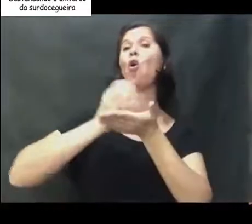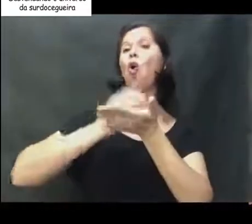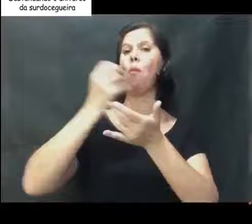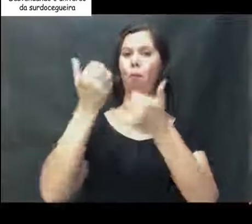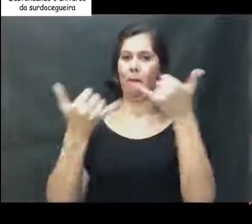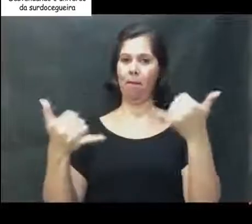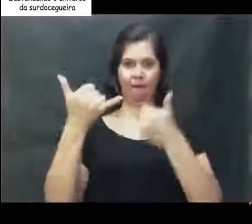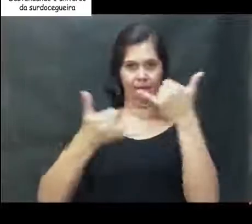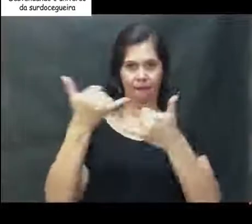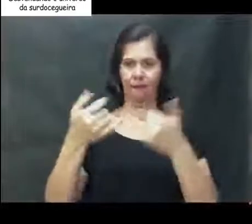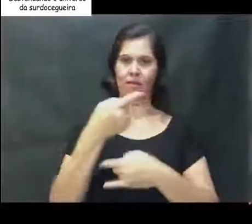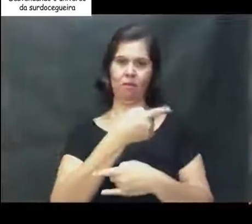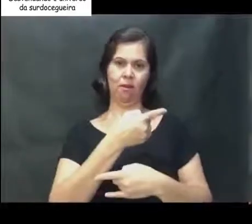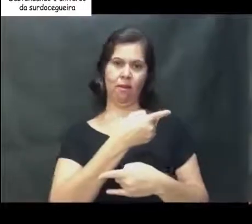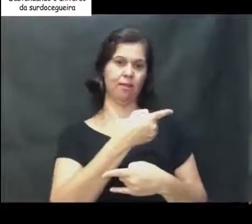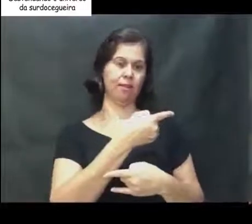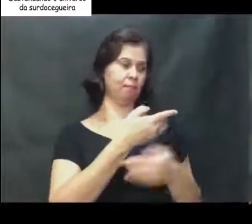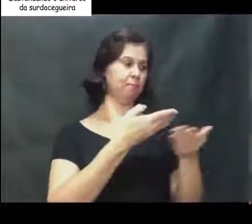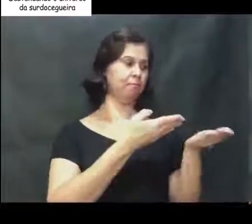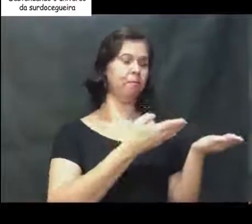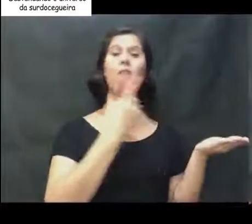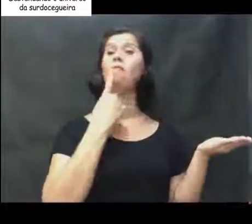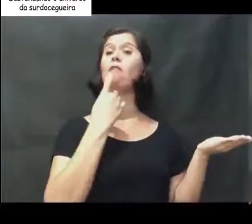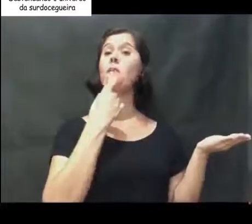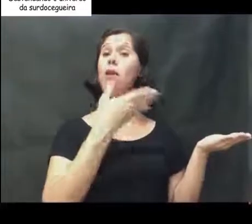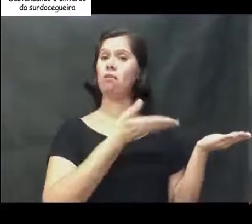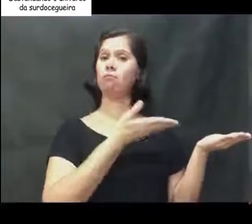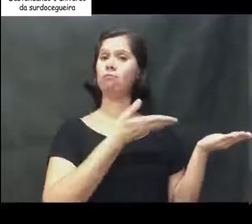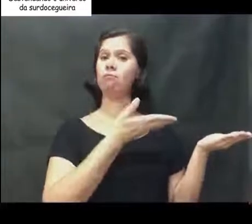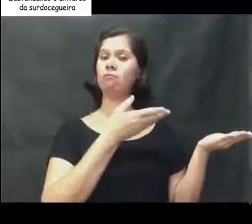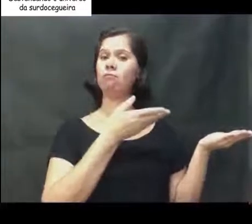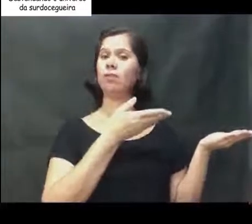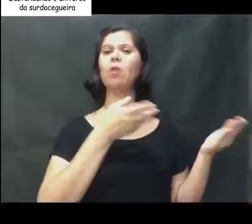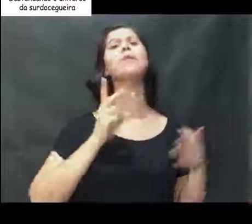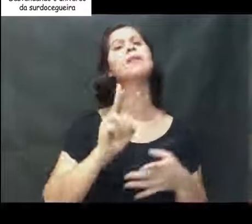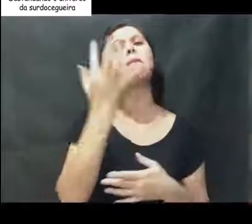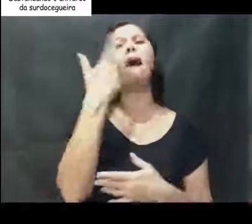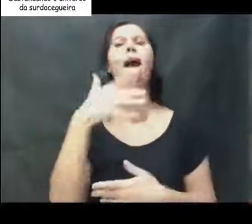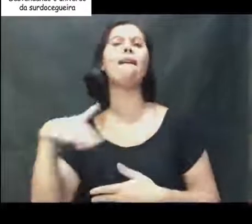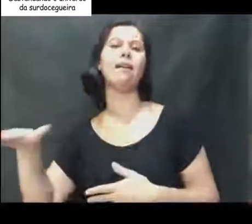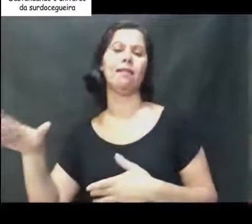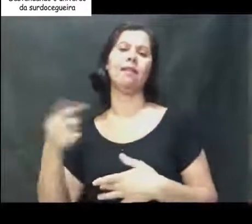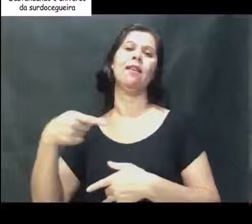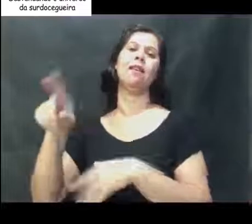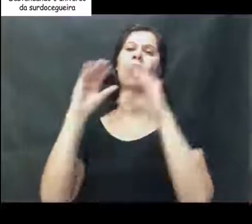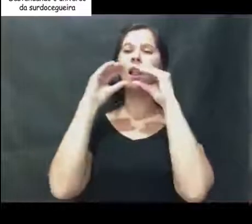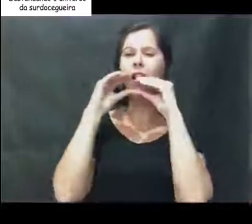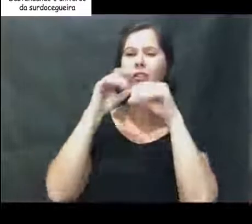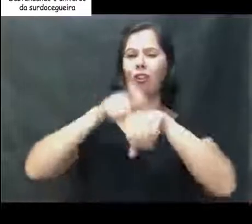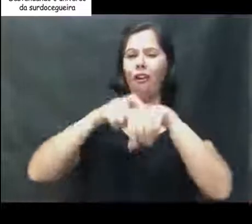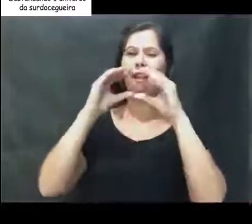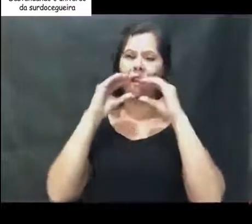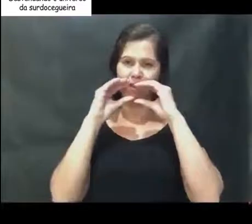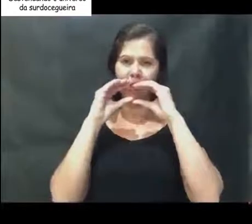que eu estou mostrando, ele é um copo de brinquedo na cor vermelha. Então, todas as vezes que a criança ia lanchar, a